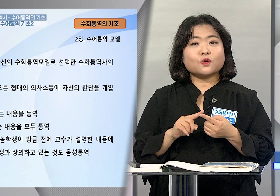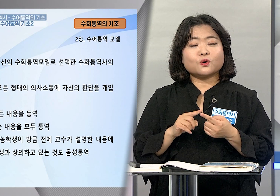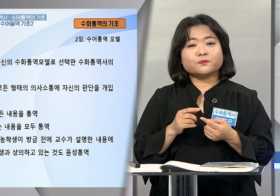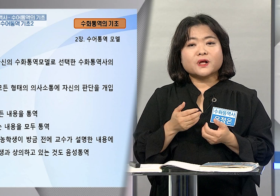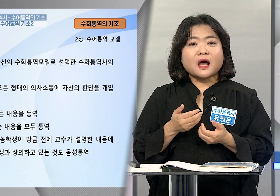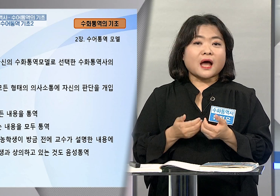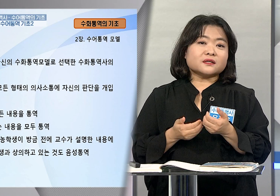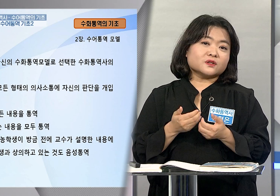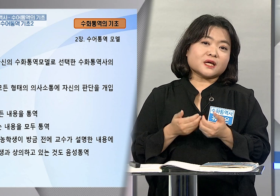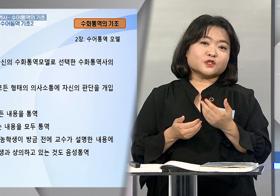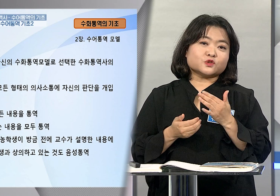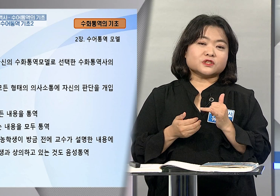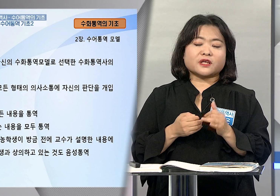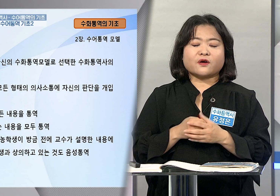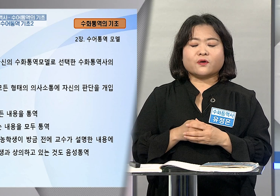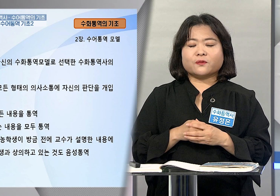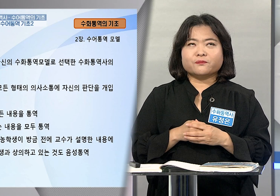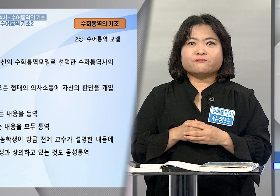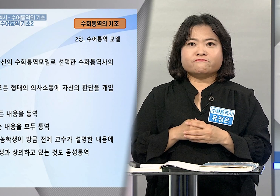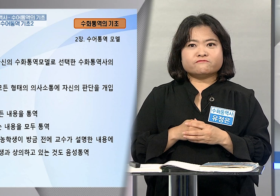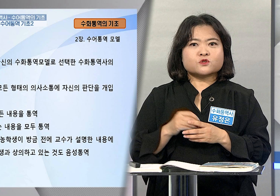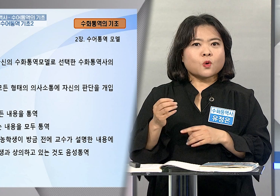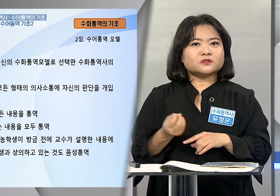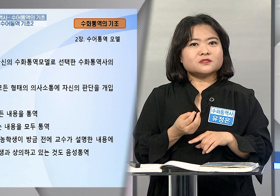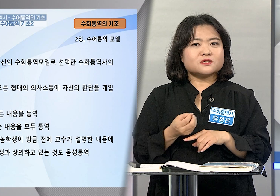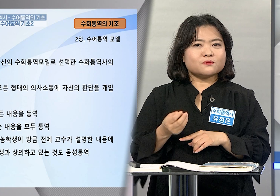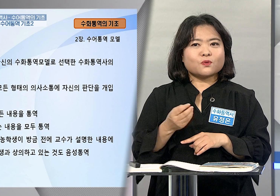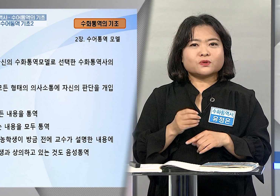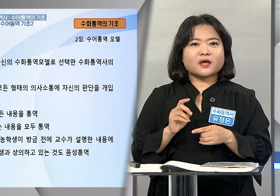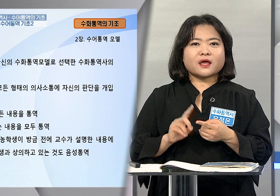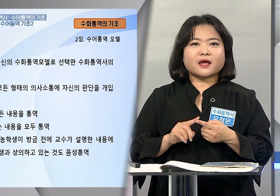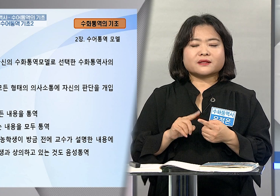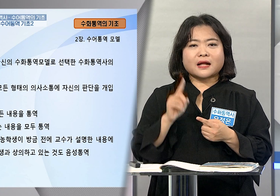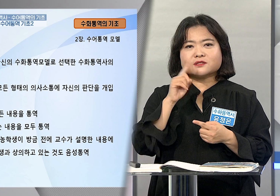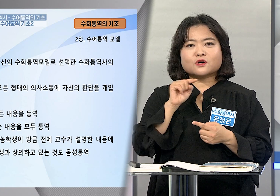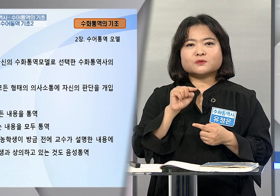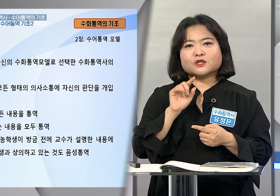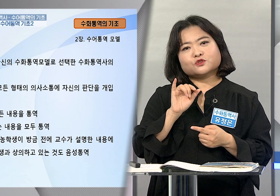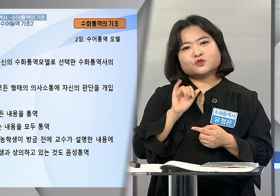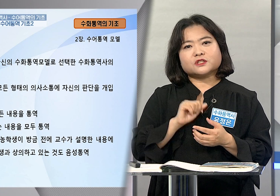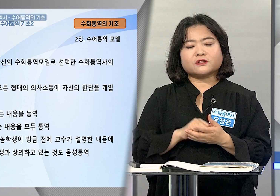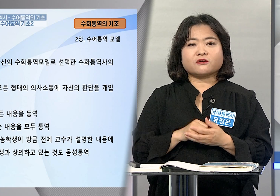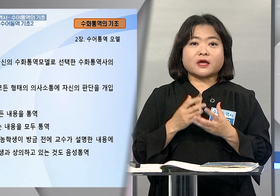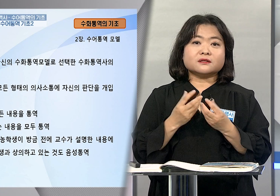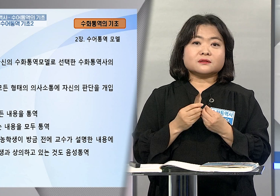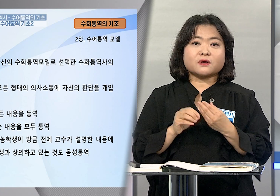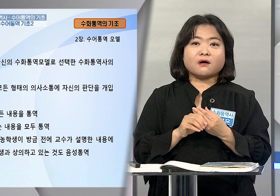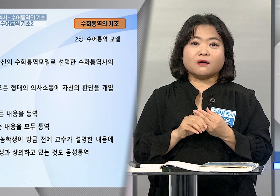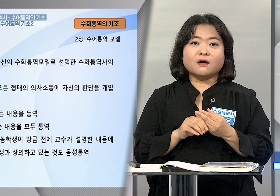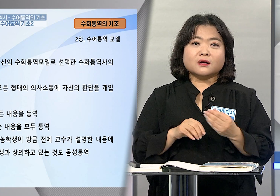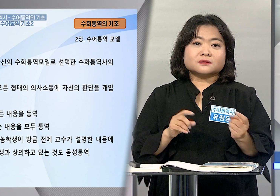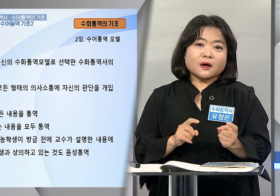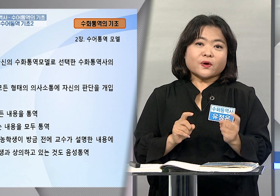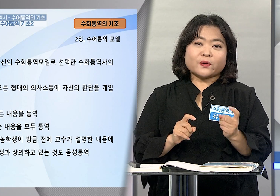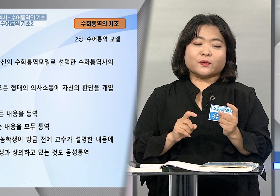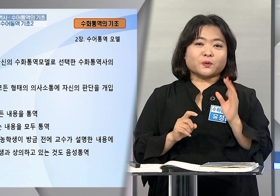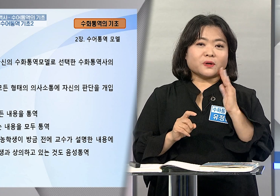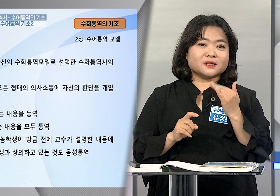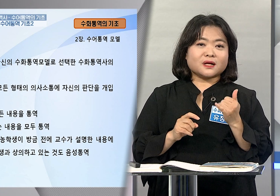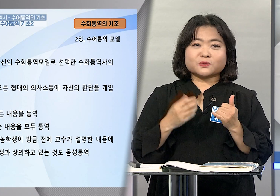좀 아이러니할 수 있는 게요. 송순신 모델의 단점이 될 수도 있는데요. 예를 들면 싸워요. 농인하고